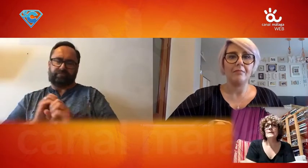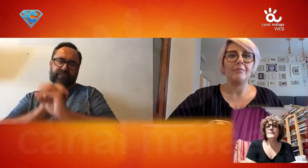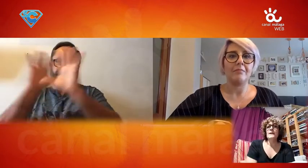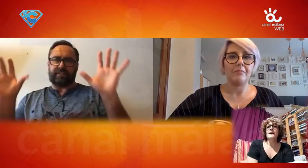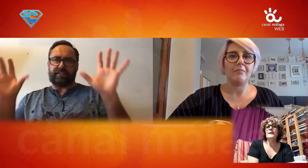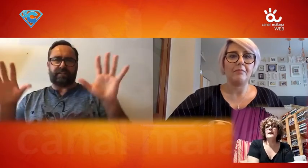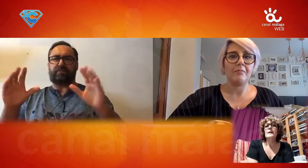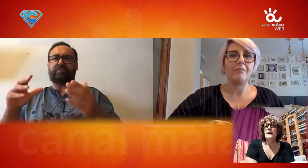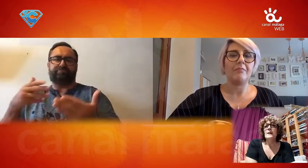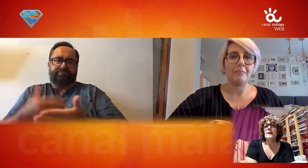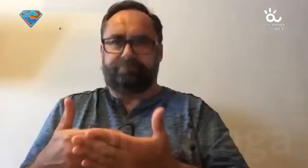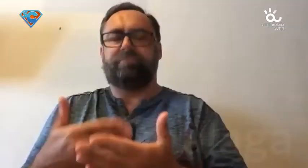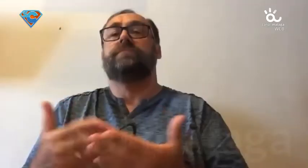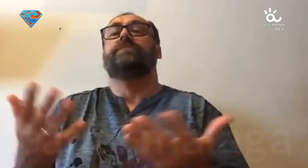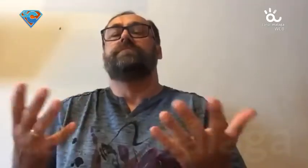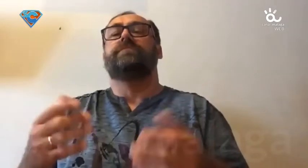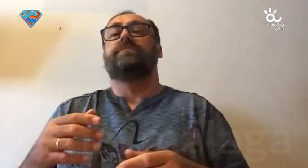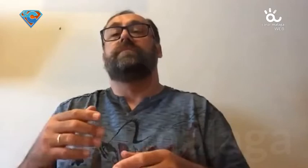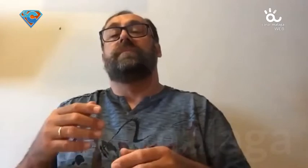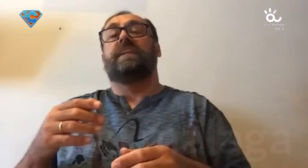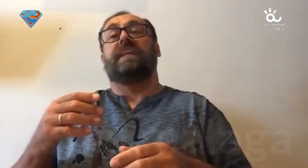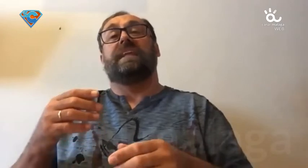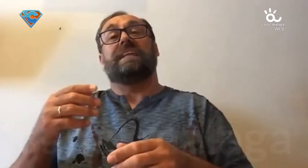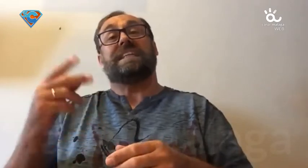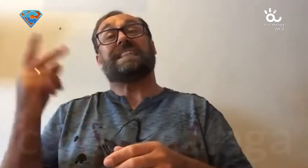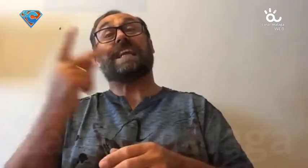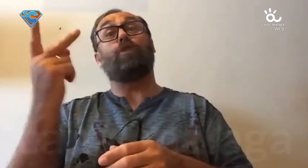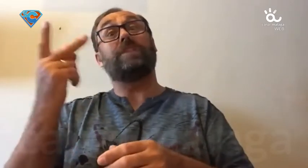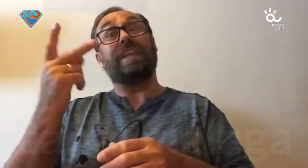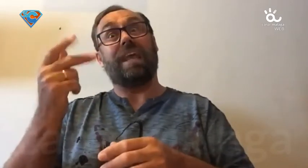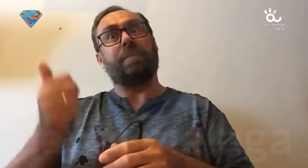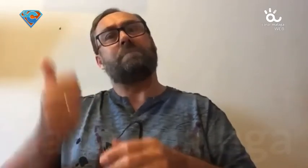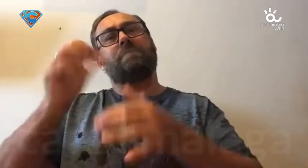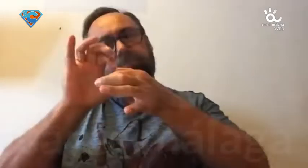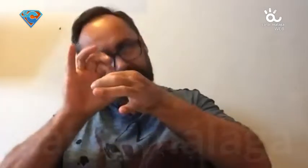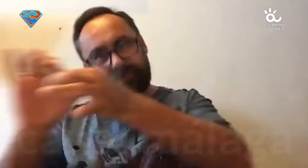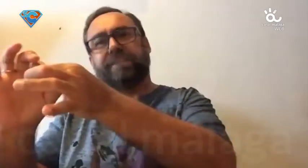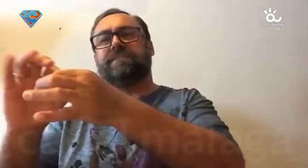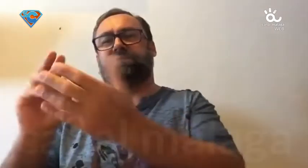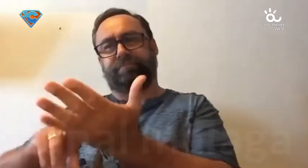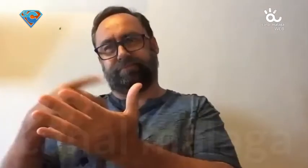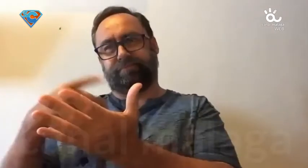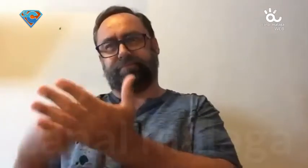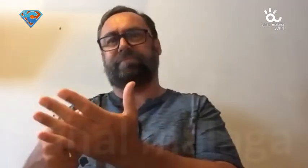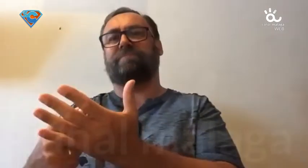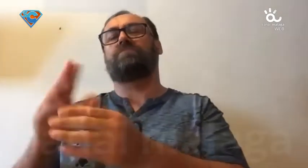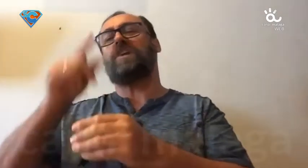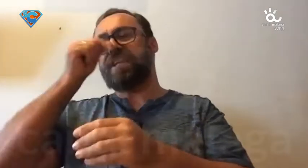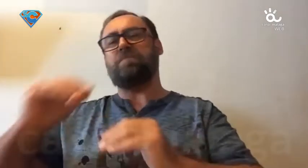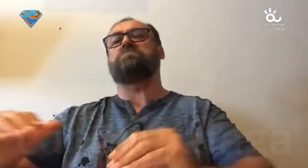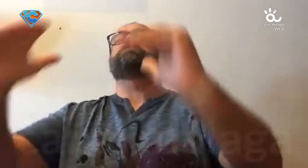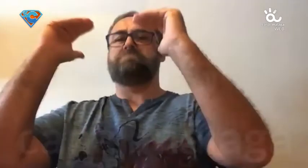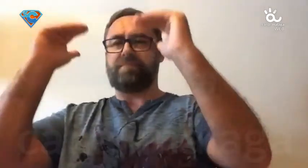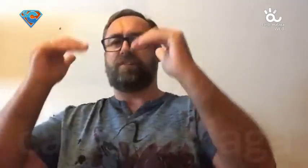Sí, está muy claro, hay una diferencia. En secundaria es donde